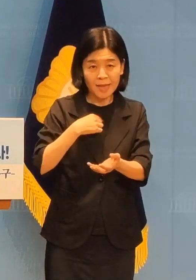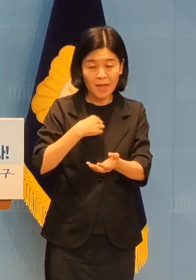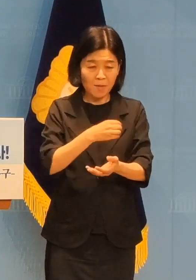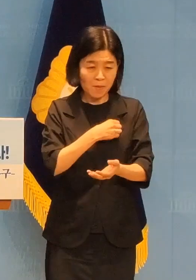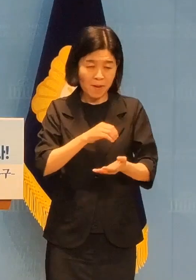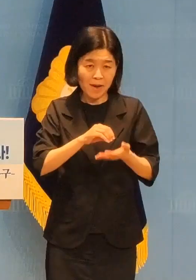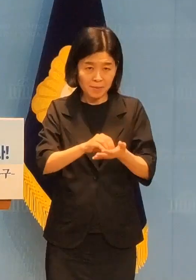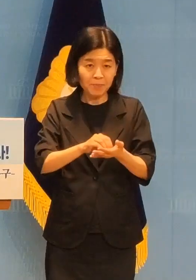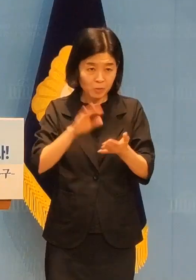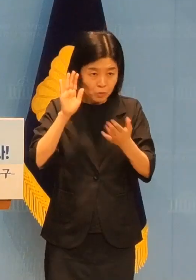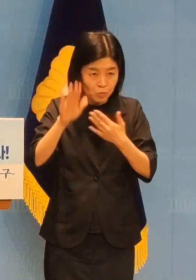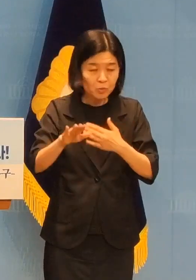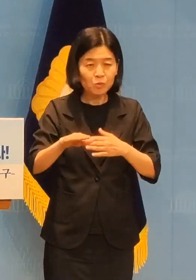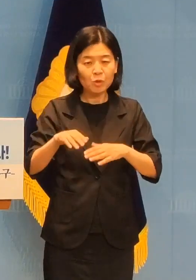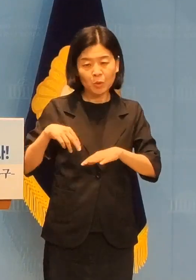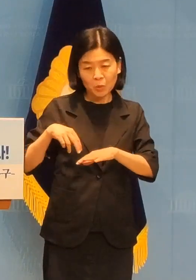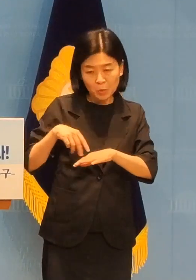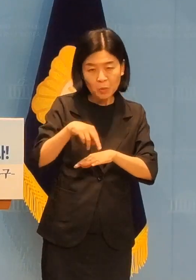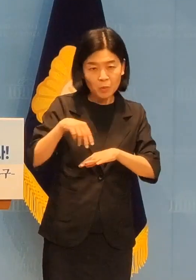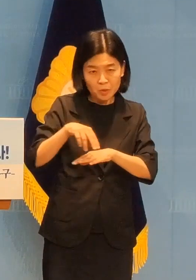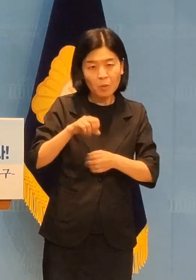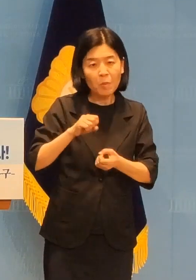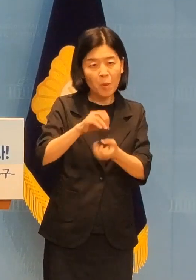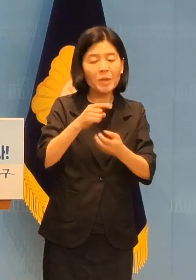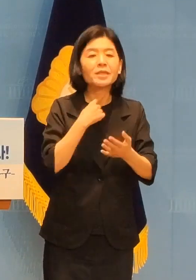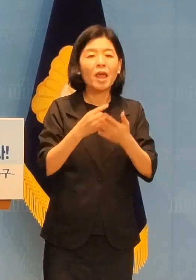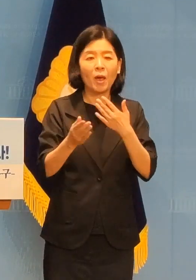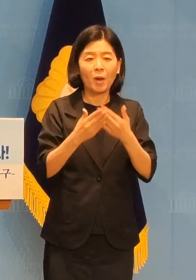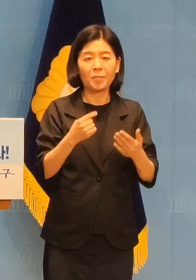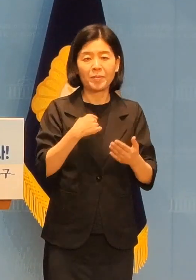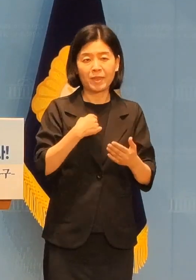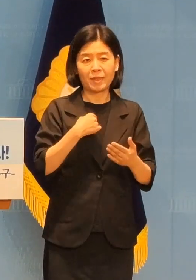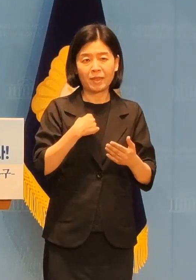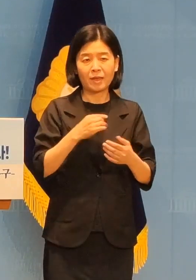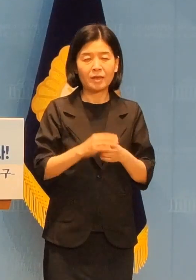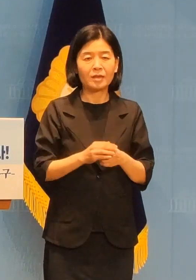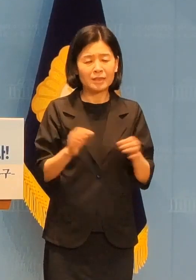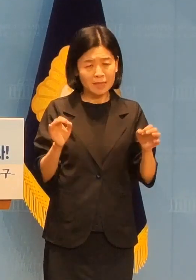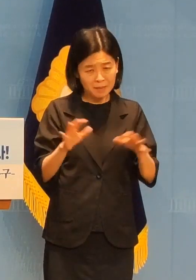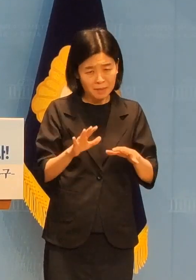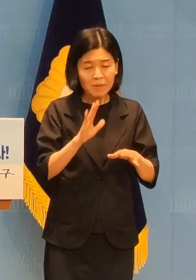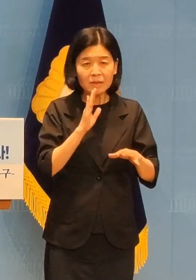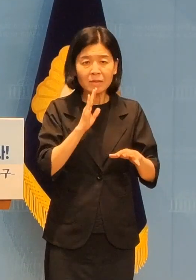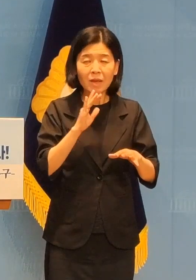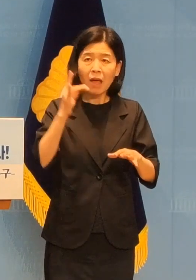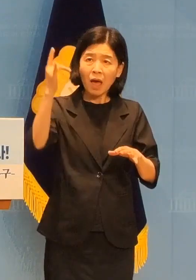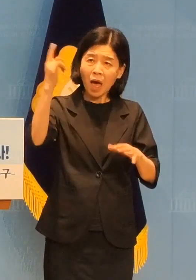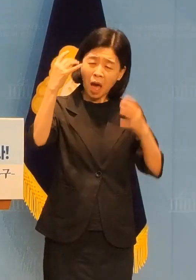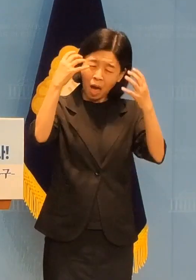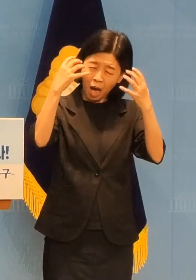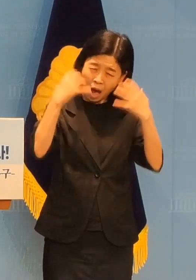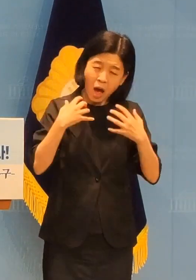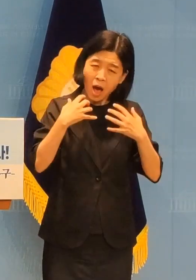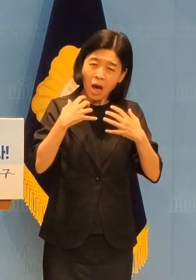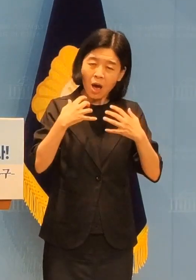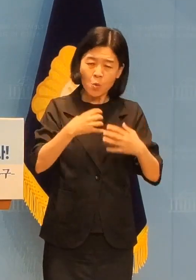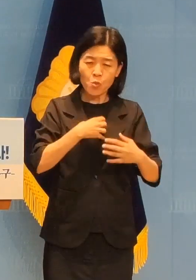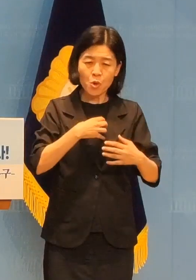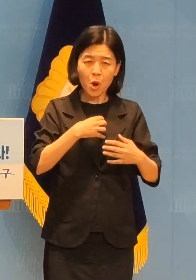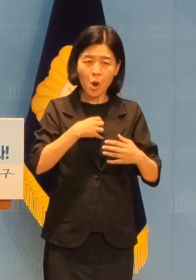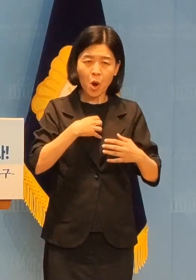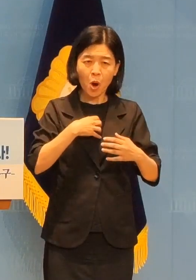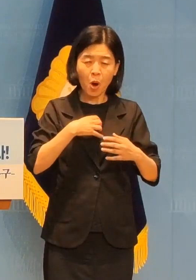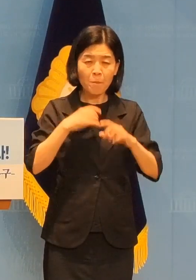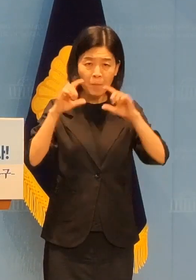배달 체험을 하였습니다. 비록 잠깐의 체험이지만 폭염 중대 경보가 내려져도 노동을 중단할